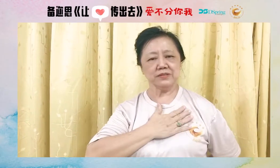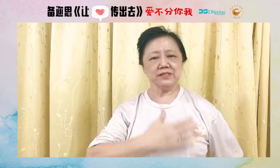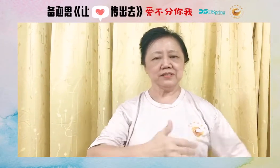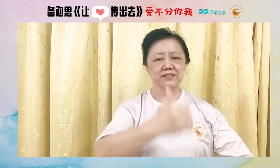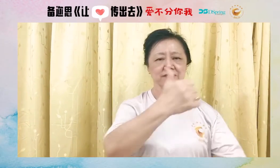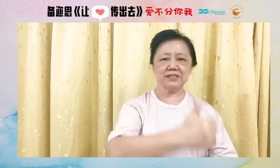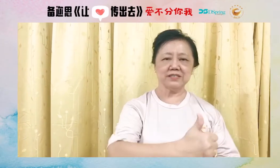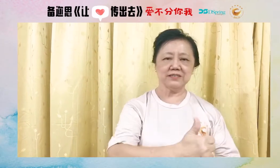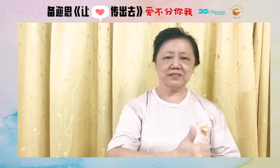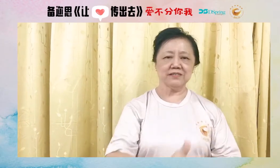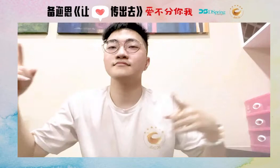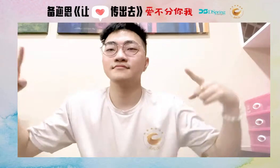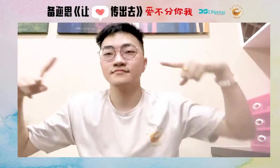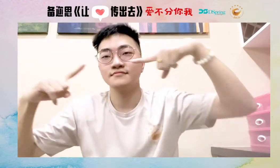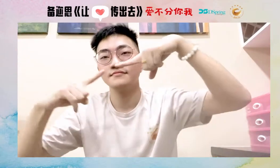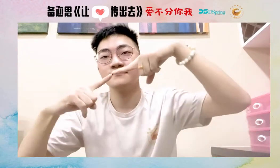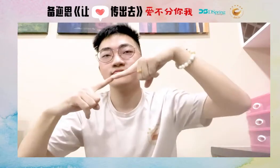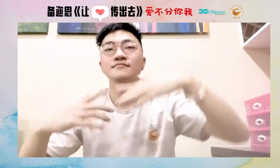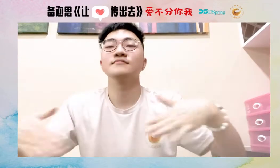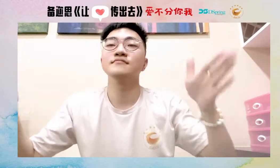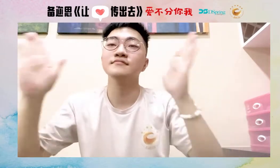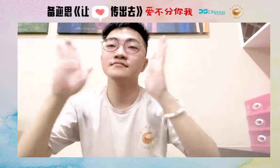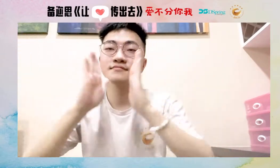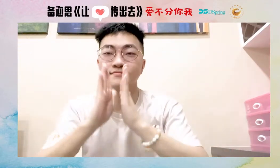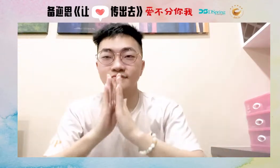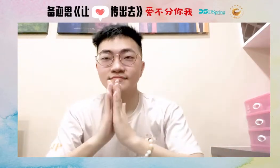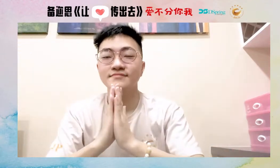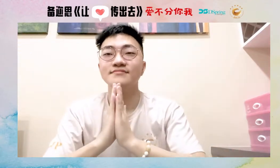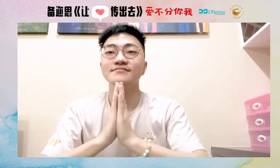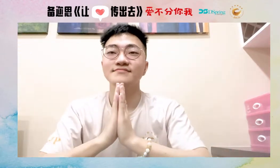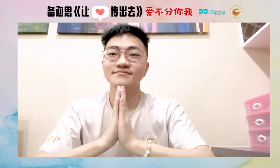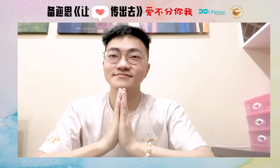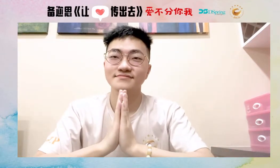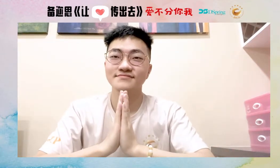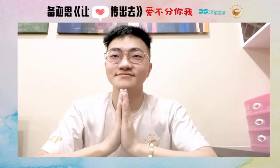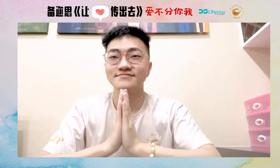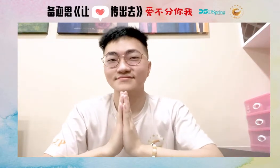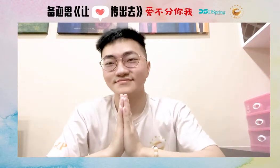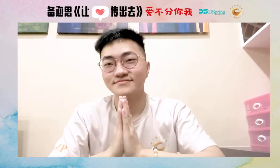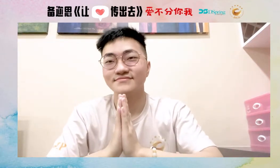不退缩，要坚持着信念。